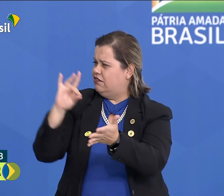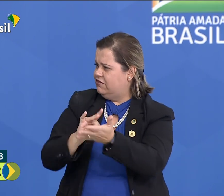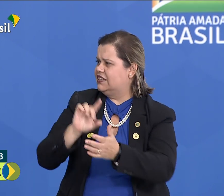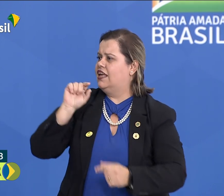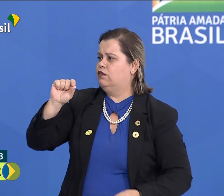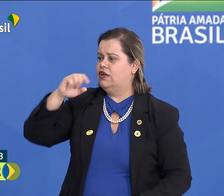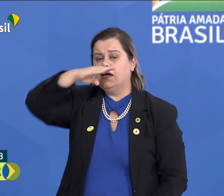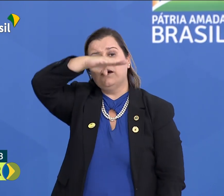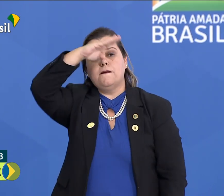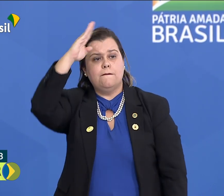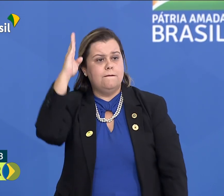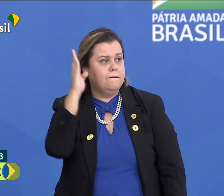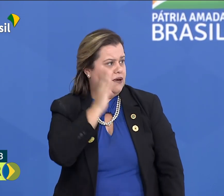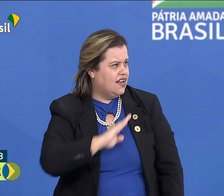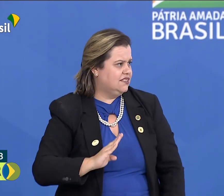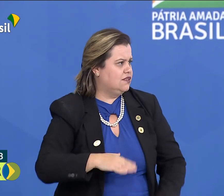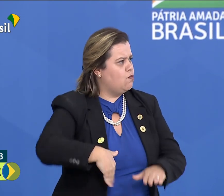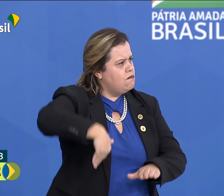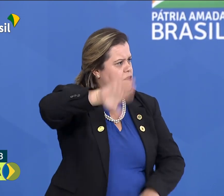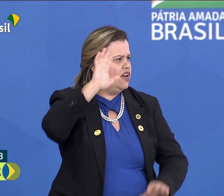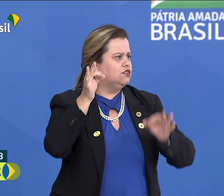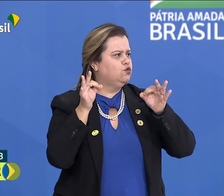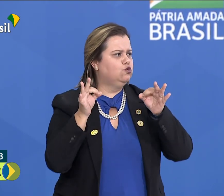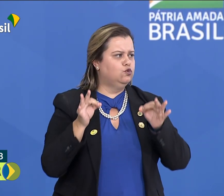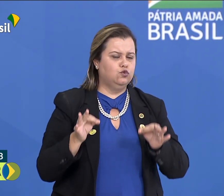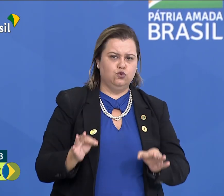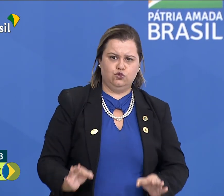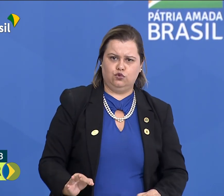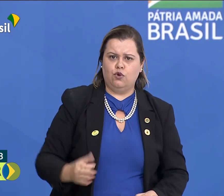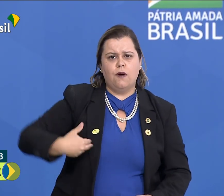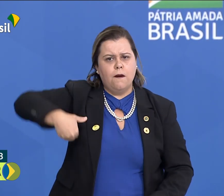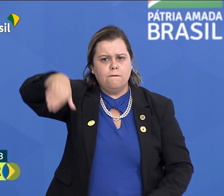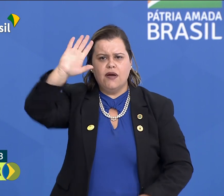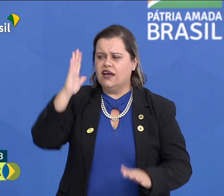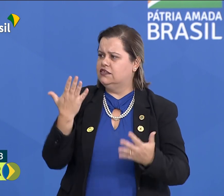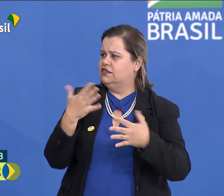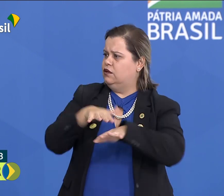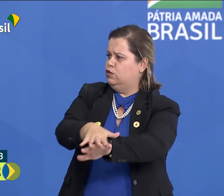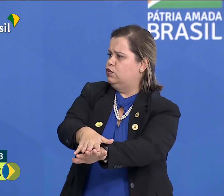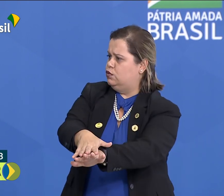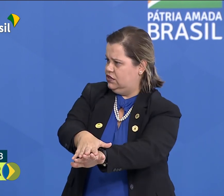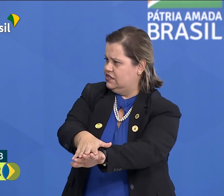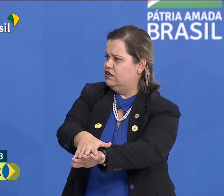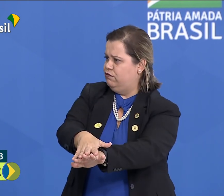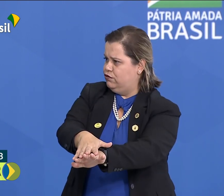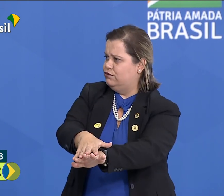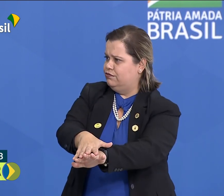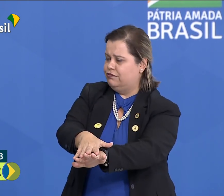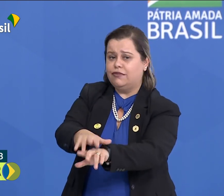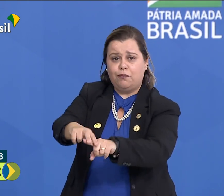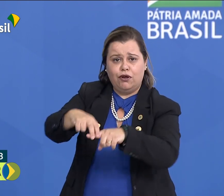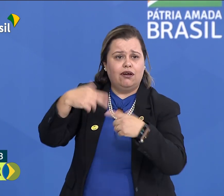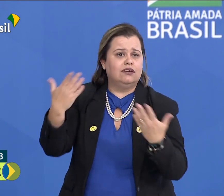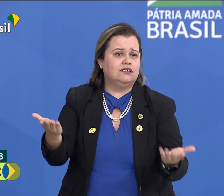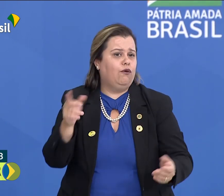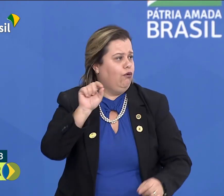e ele deve ser incluído efetivamente no Brasil, para que o Brasil seja um país justo e